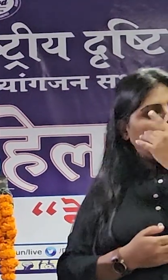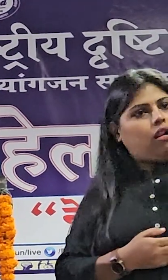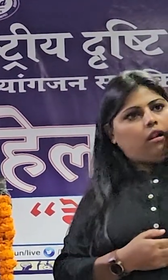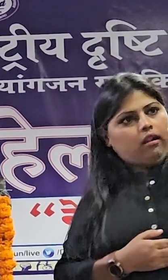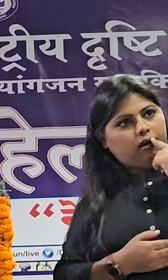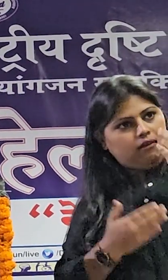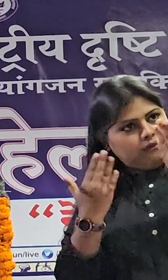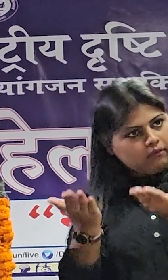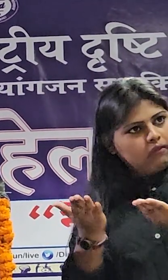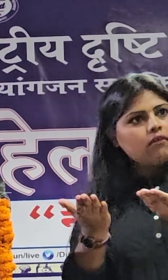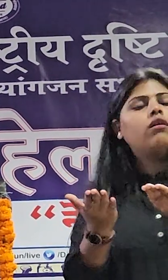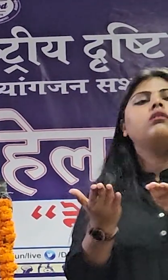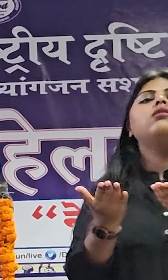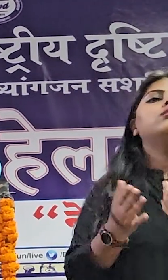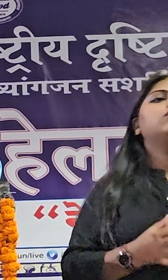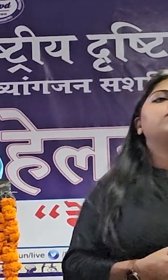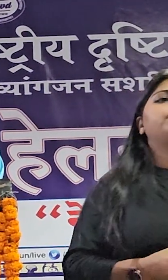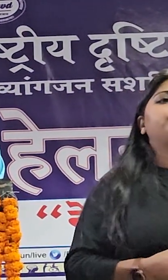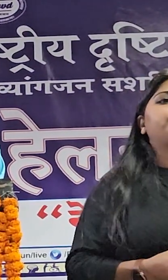ऐसा जीवन